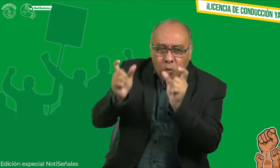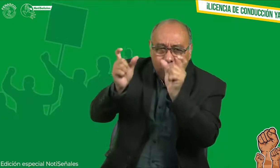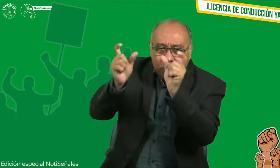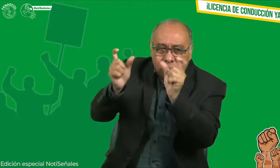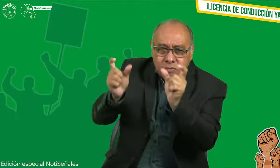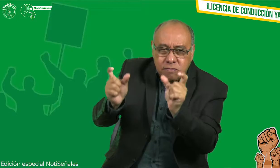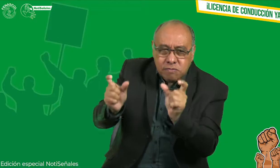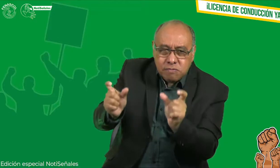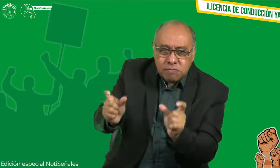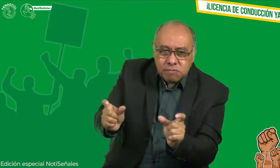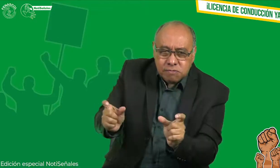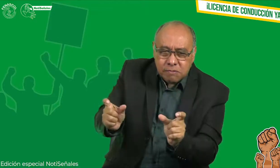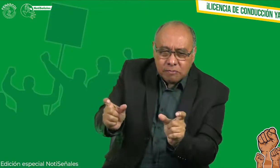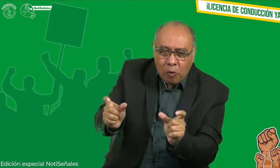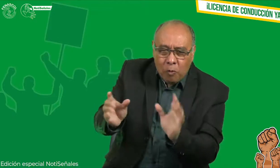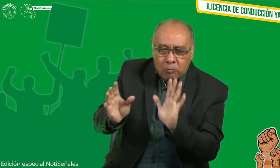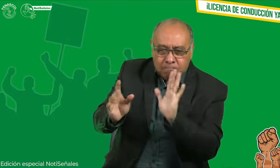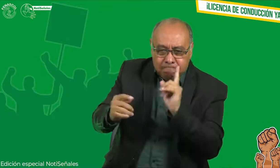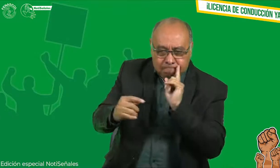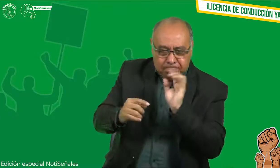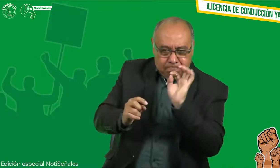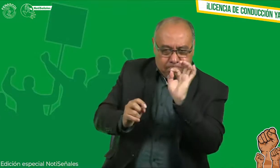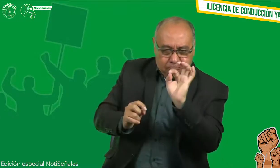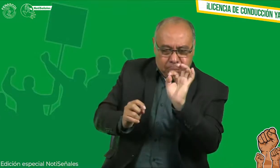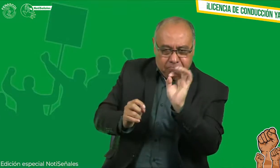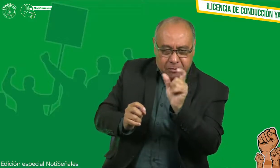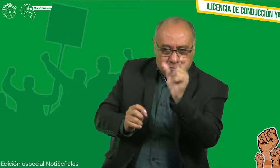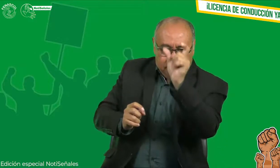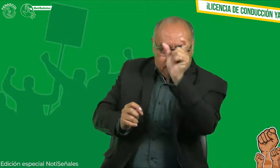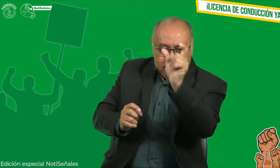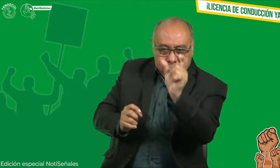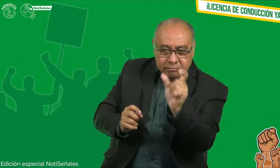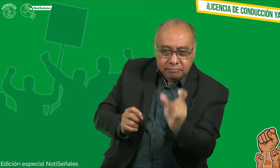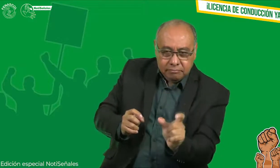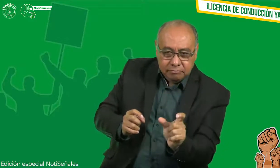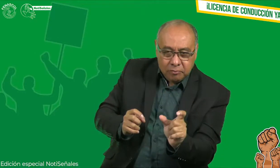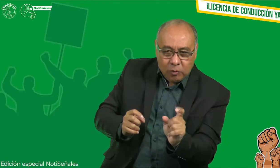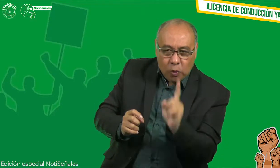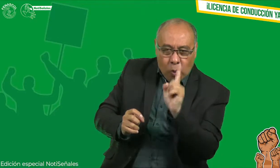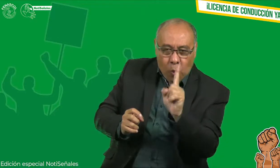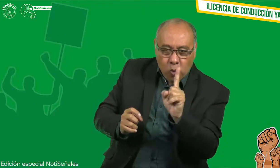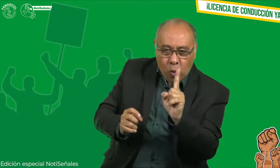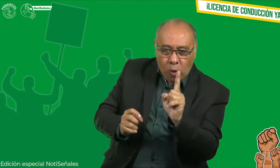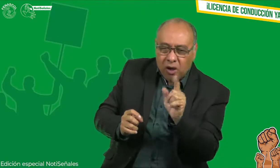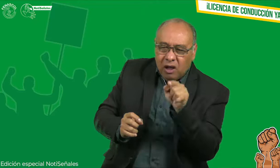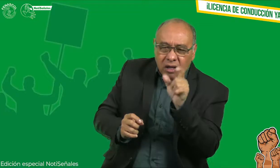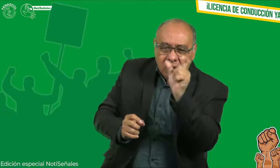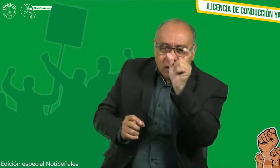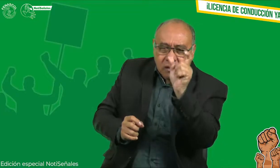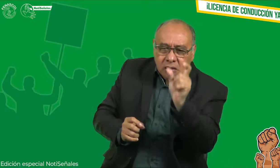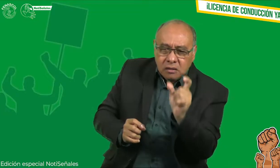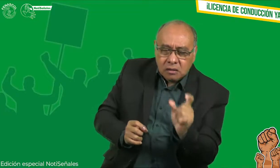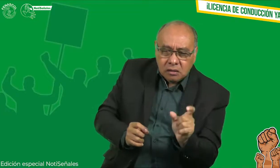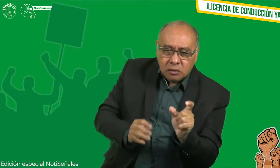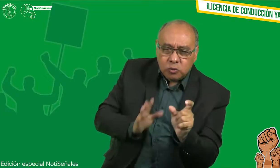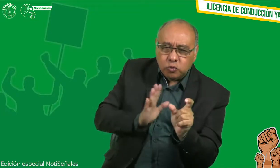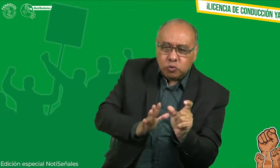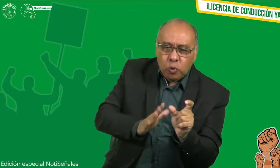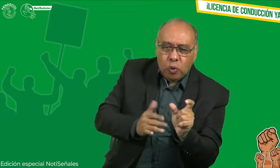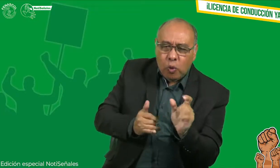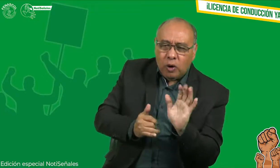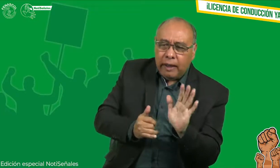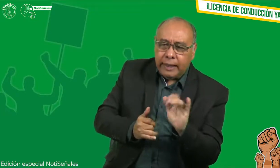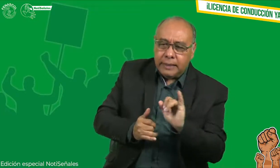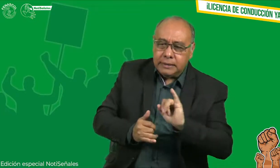qué es lo que hay en estas dos columnas para que se pueda entender claramente, ¿sí? Lo vamos a mostrar, vamos a hacer una